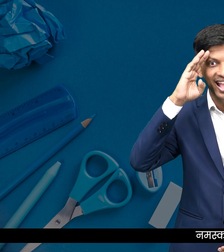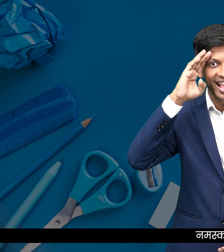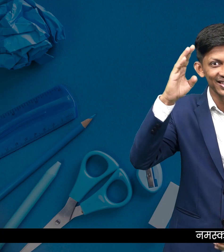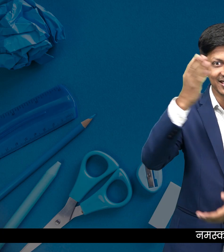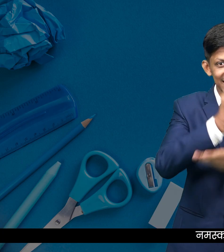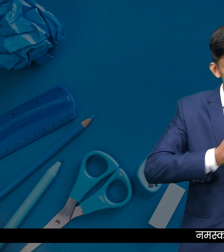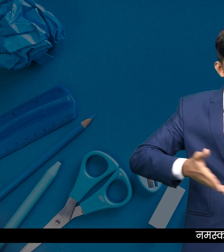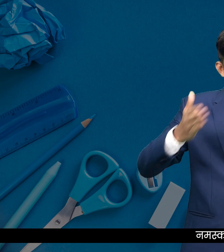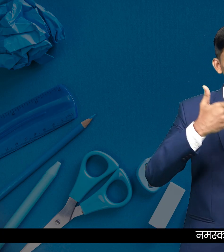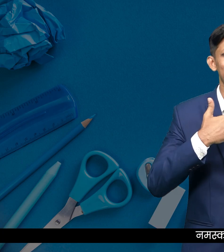नमस्कार छात्रों,